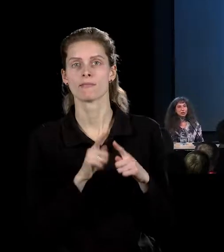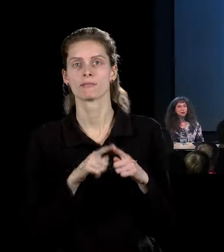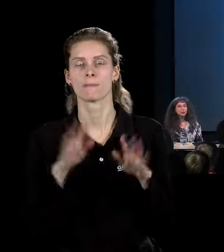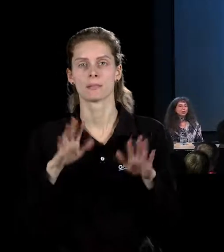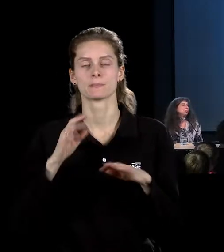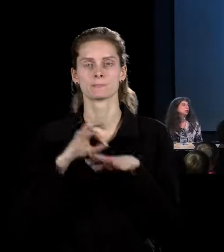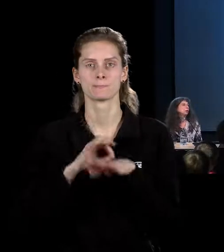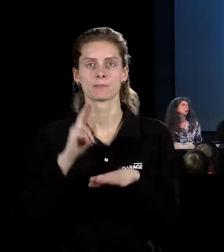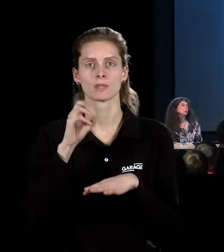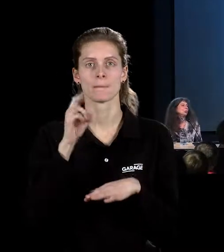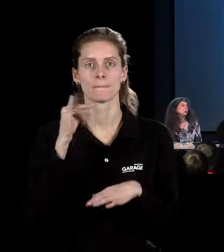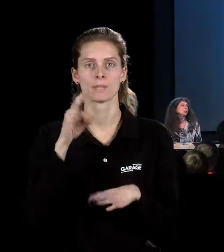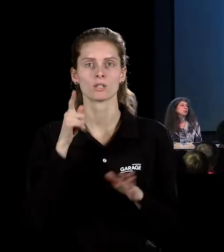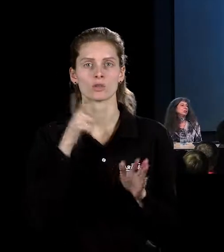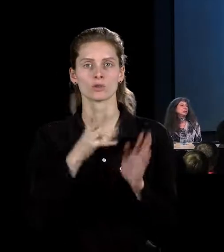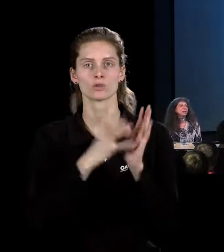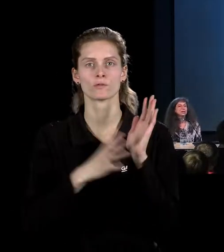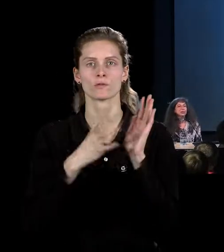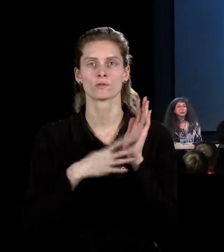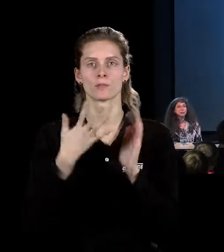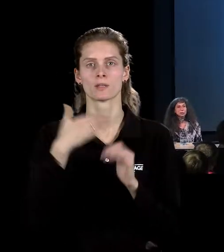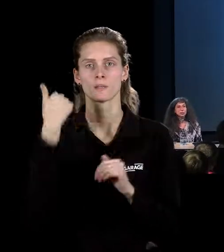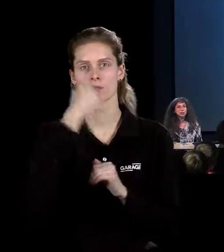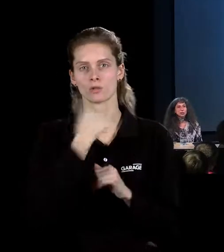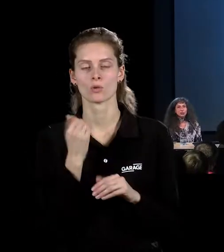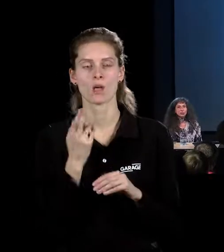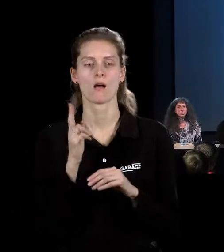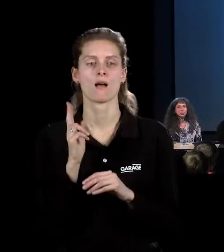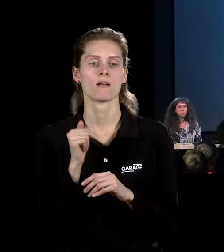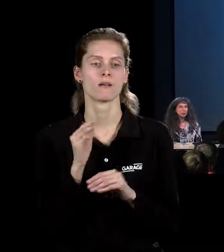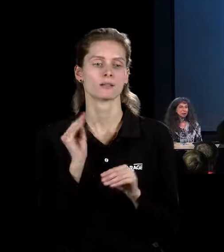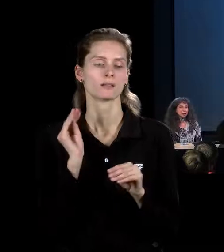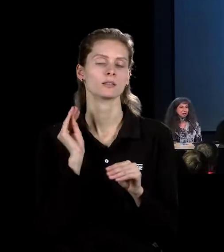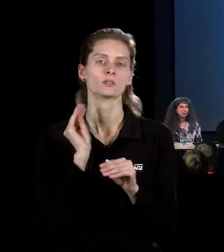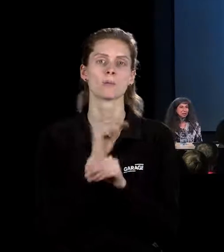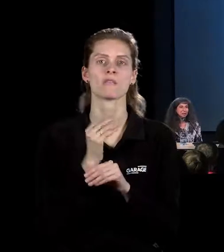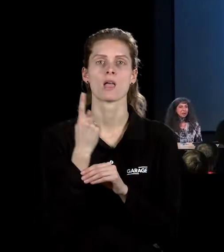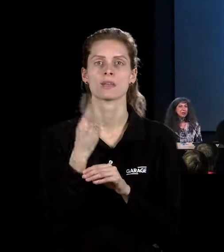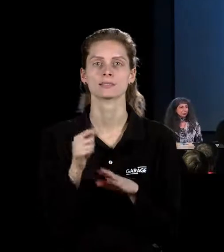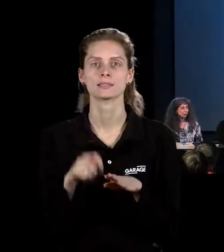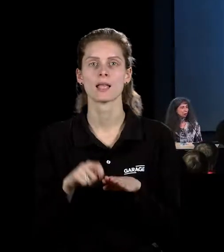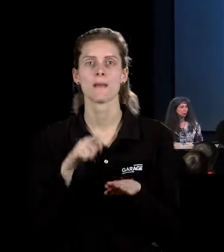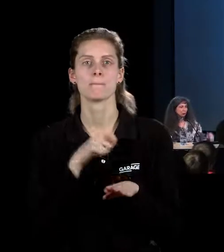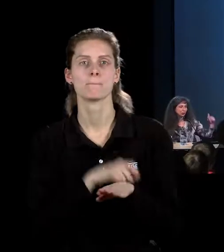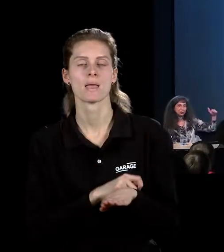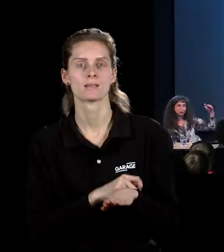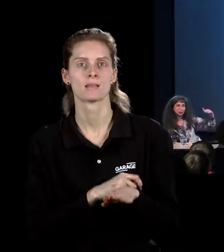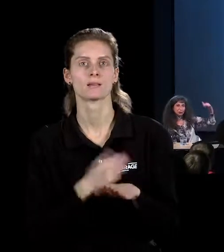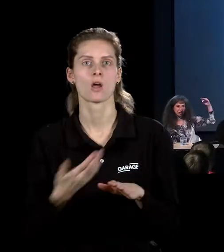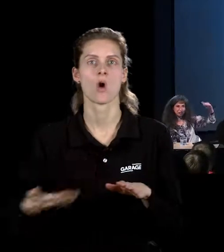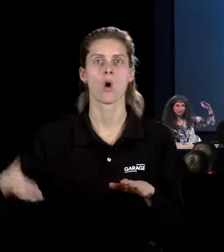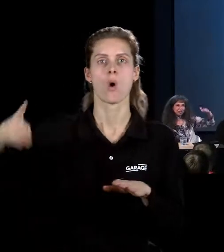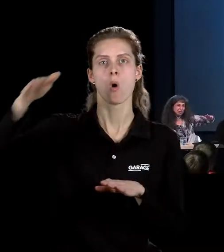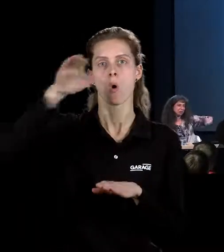Пекине, опять-таки в 1995 году, как добавить один метр к безымянной горе, очень просто положить на